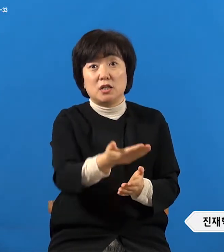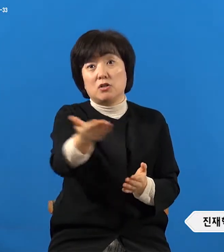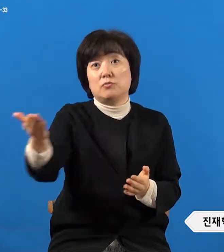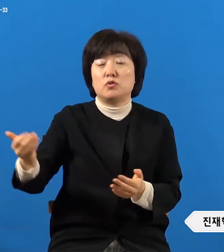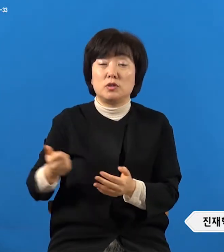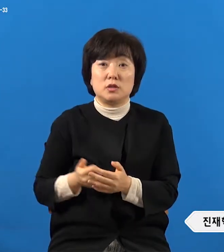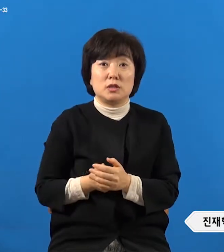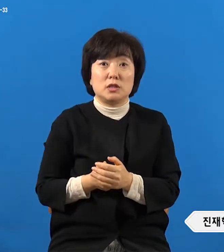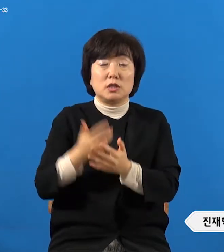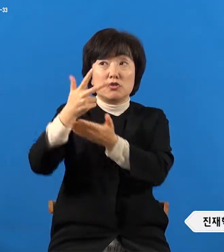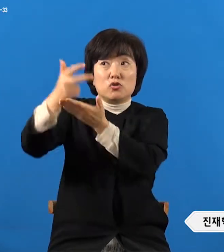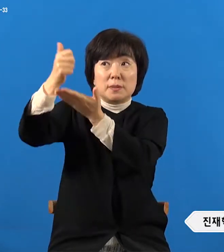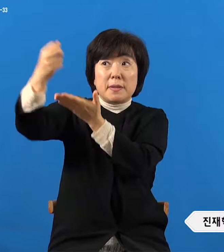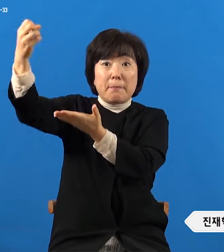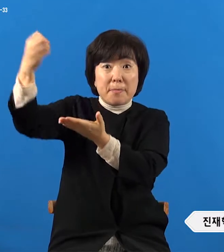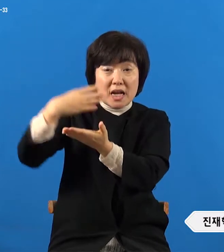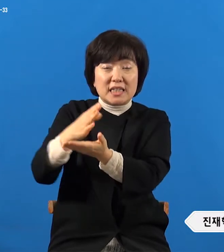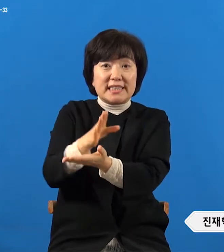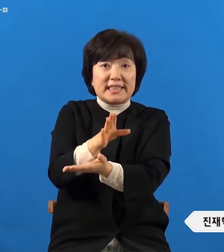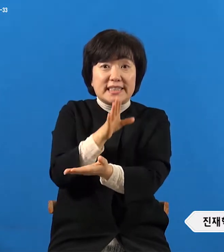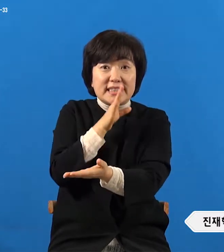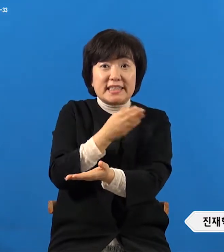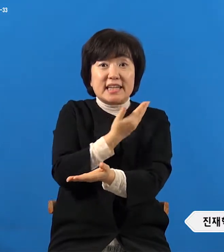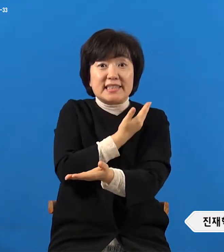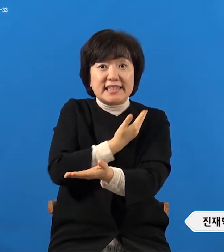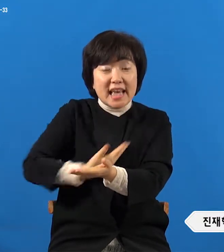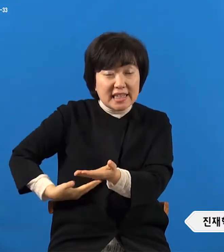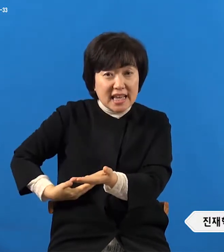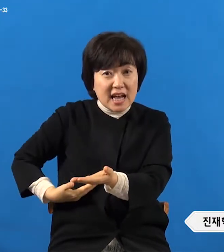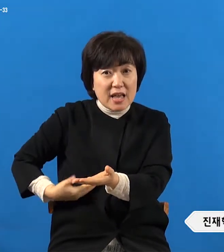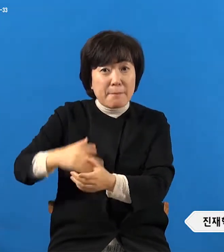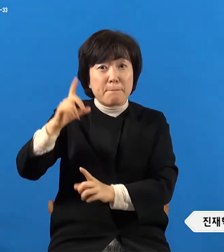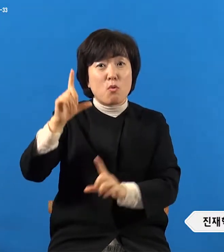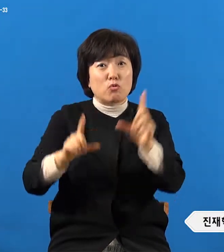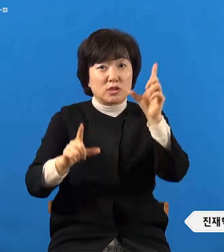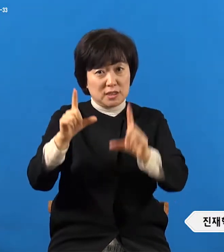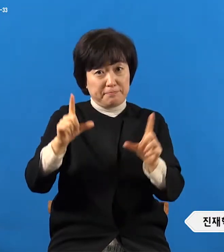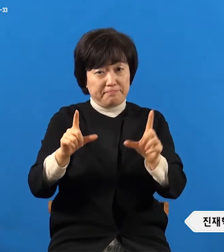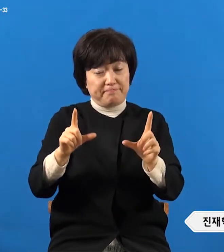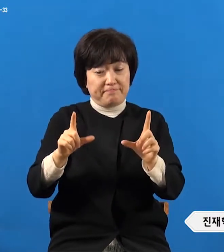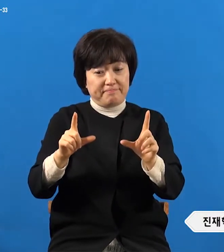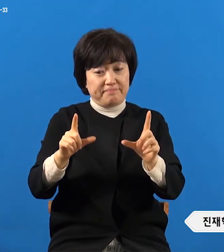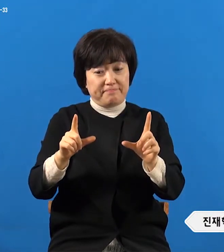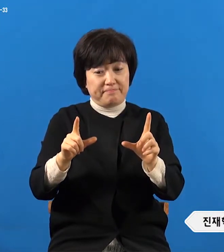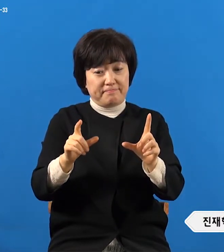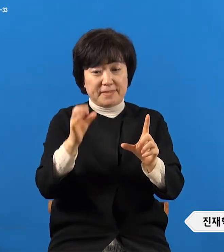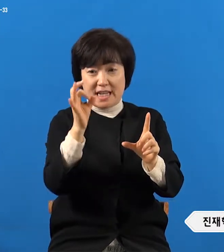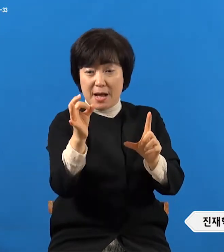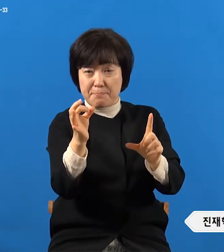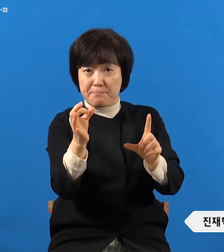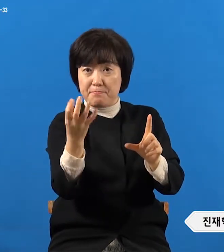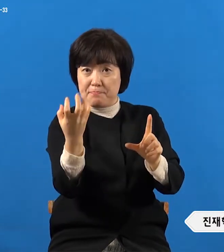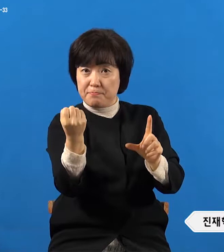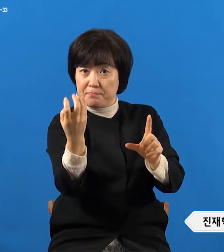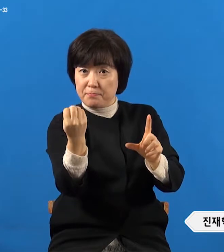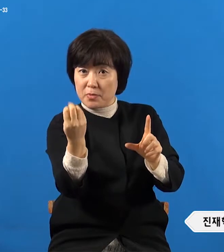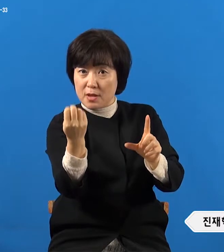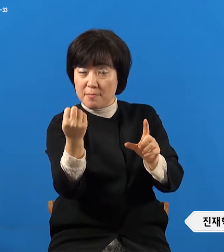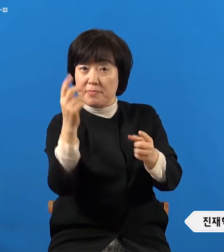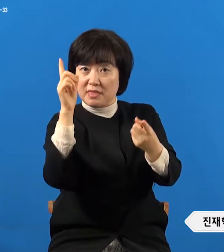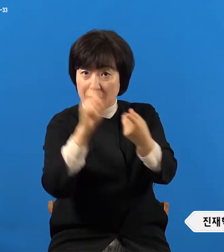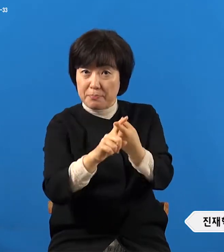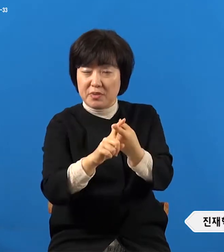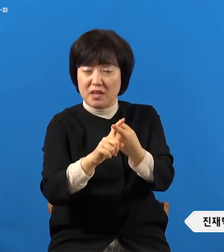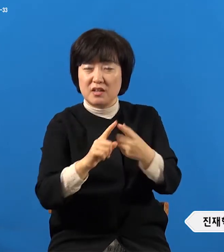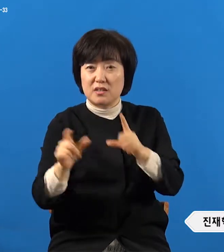주님이 말씀하시는 진짜 제자의 가격표를 가지고 계십니까? 오늘 성경은 그